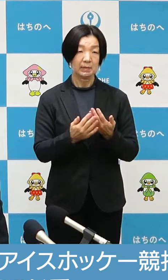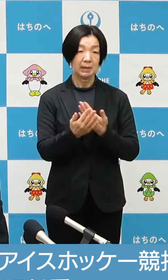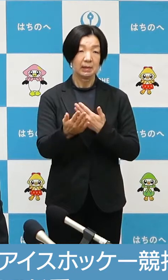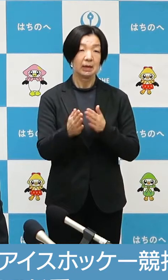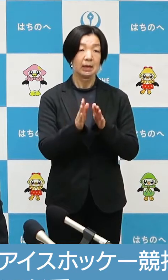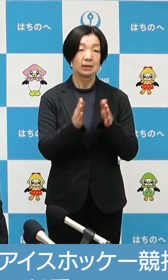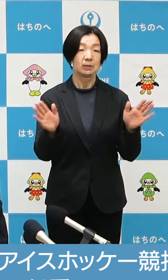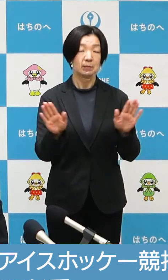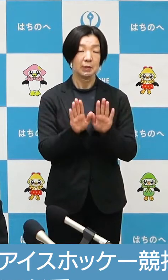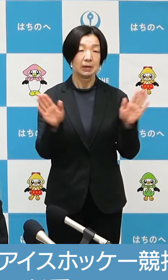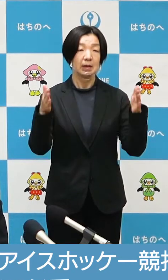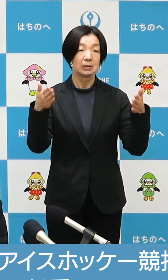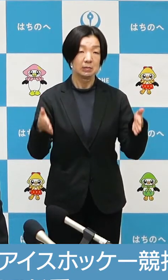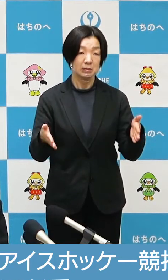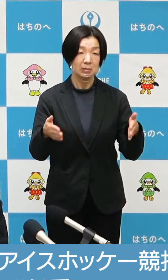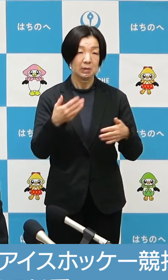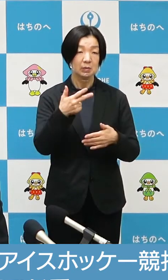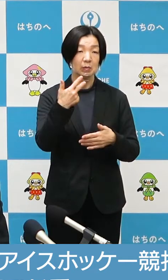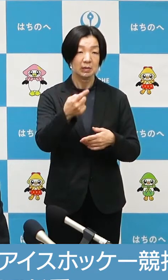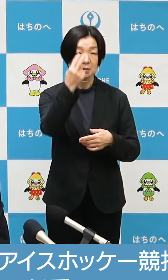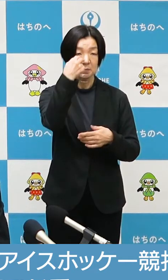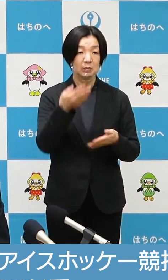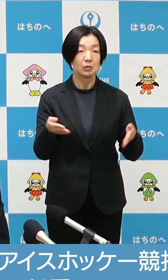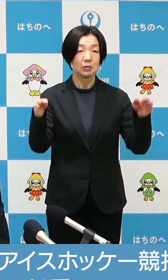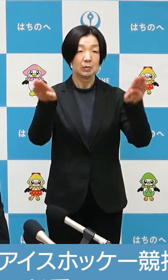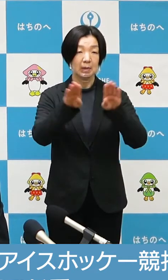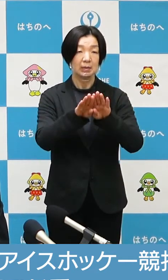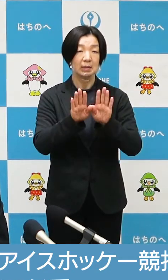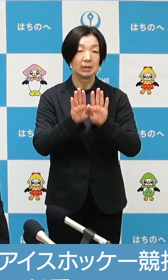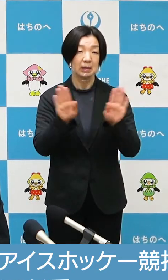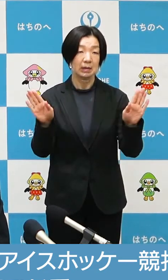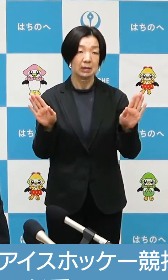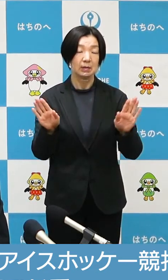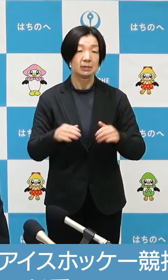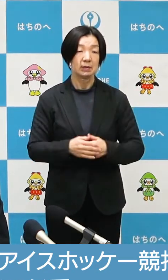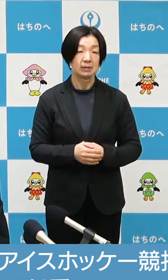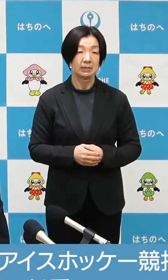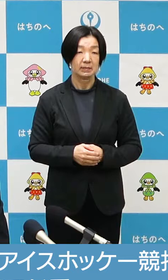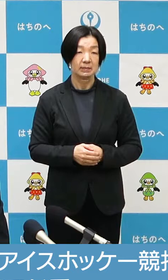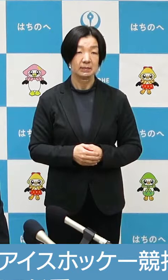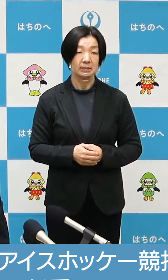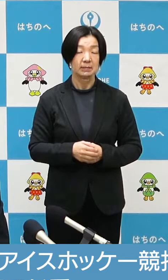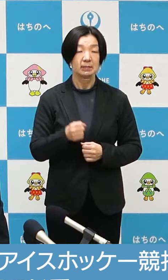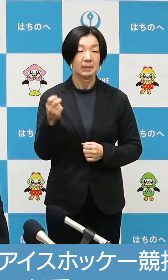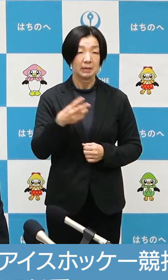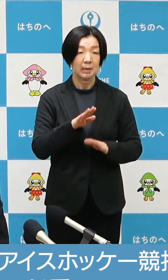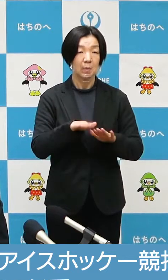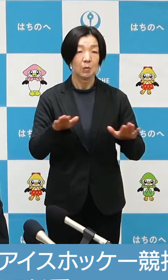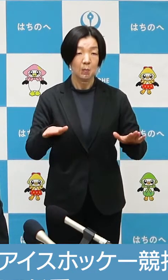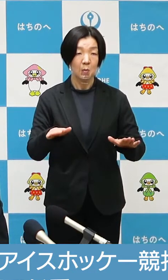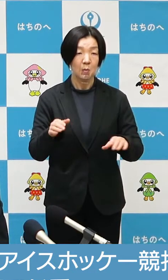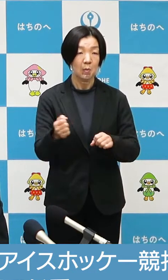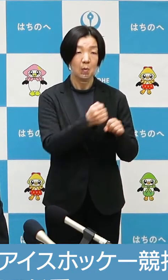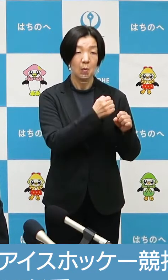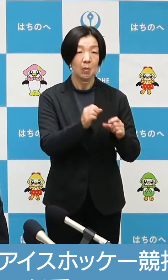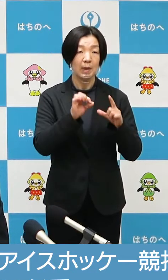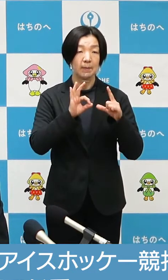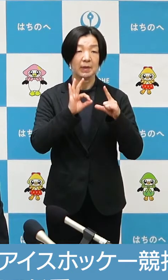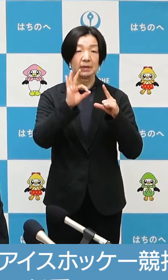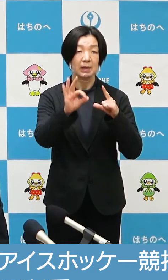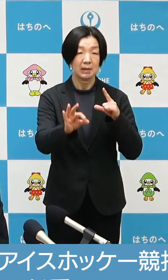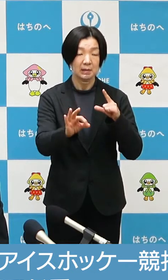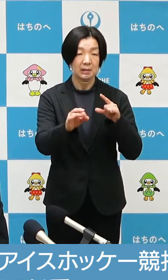期間中八戸市美術館において開催いたしますまた園児からの応援メッセージや